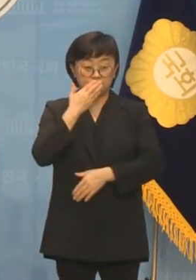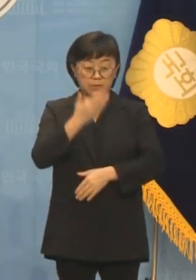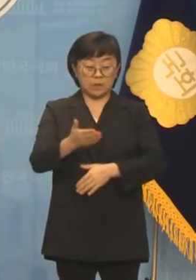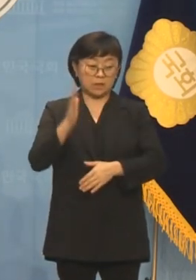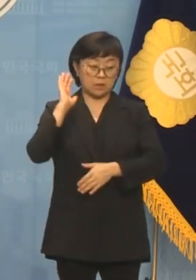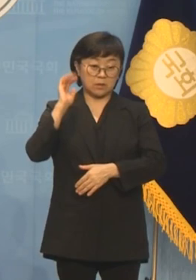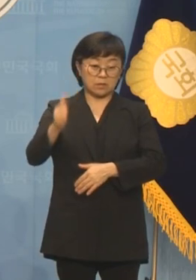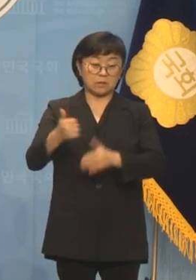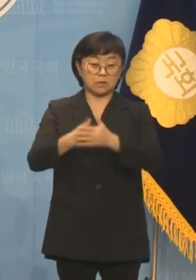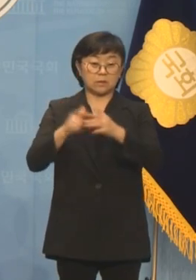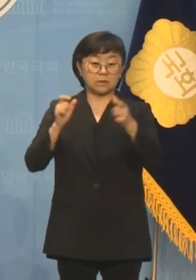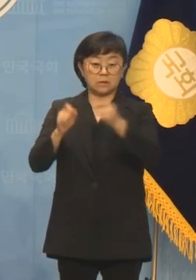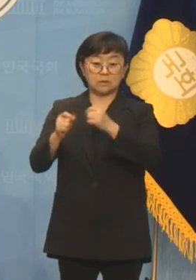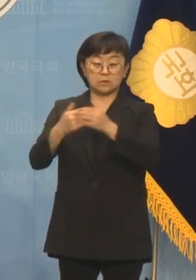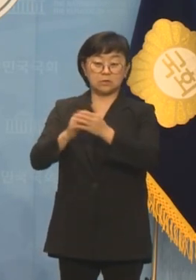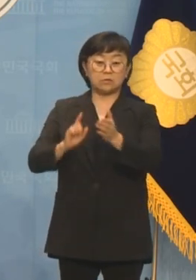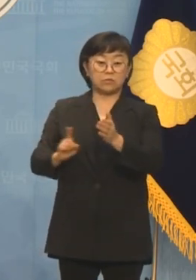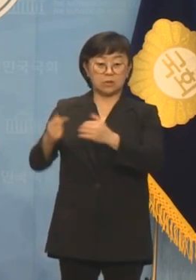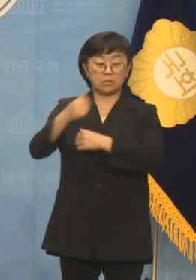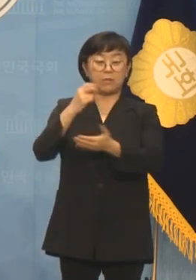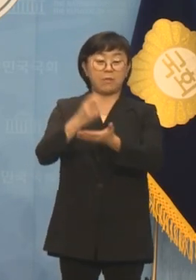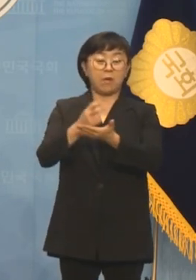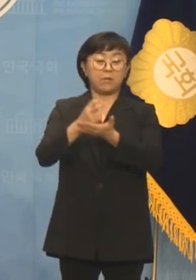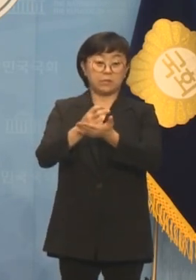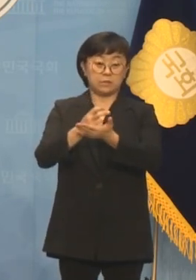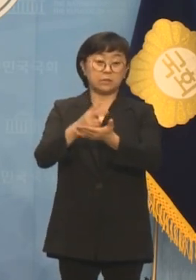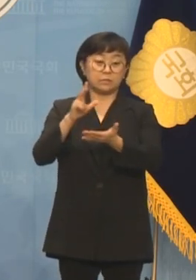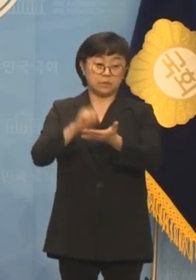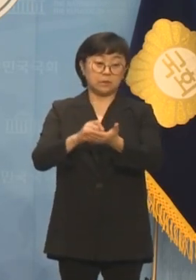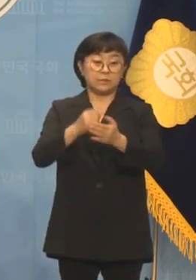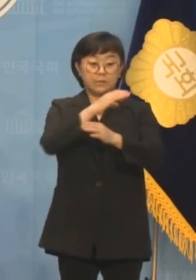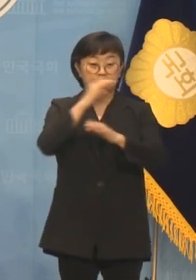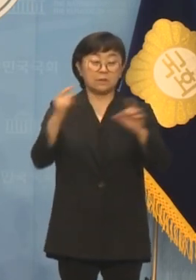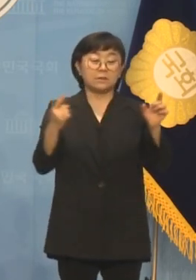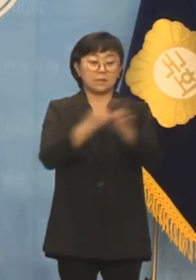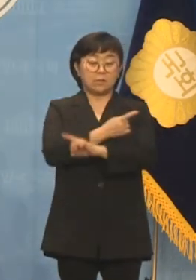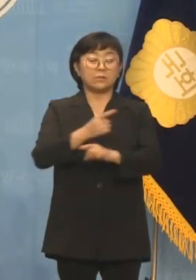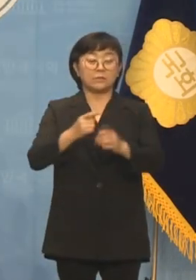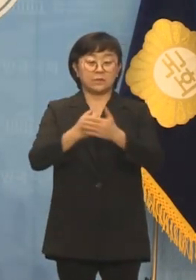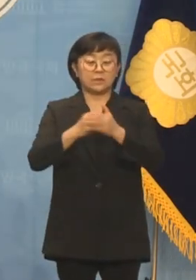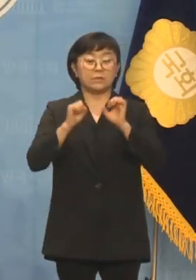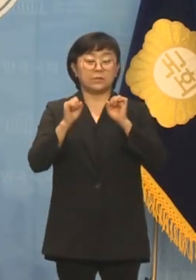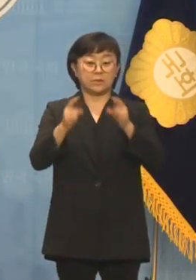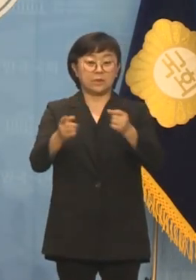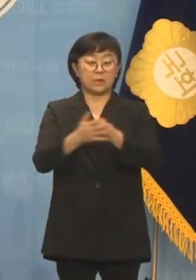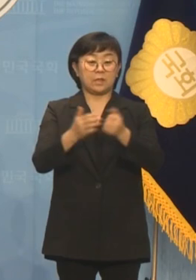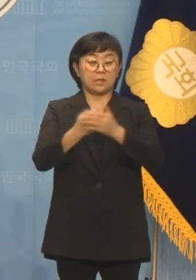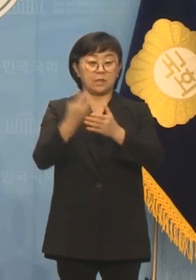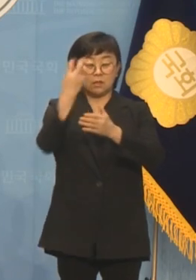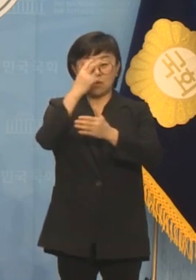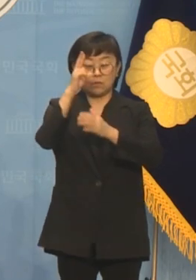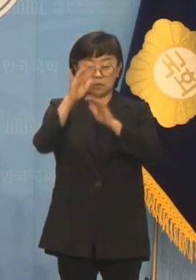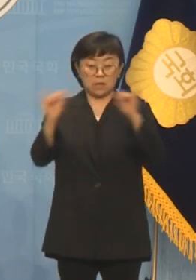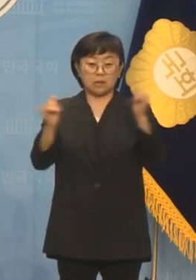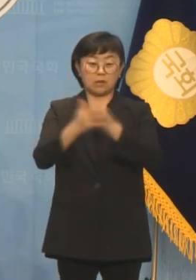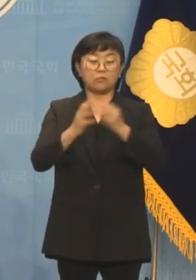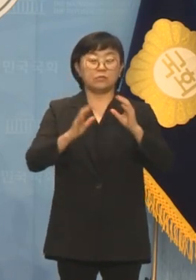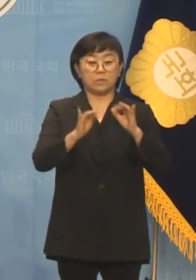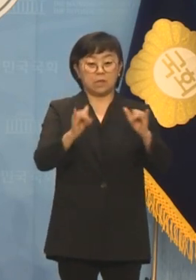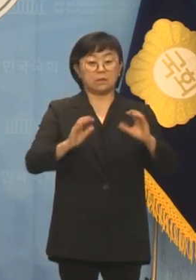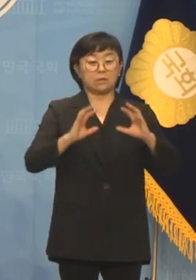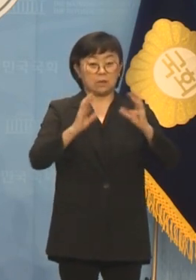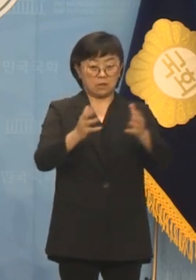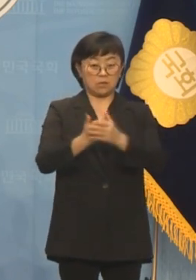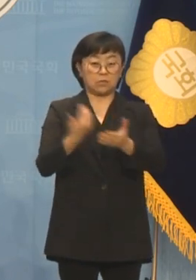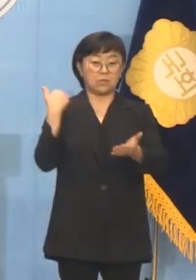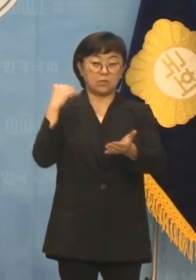대통령 측근에게만 구부러지는 법의 잣대를 바르게 세울 계기입니다. 검사의 나라를 국민의 나라로